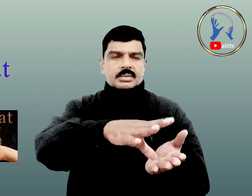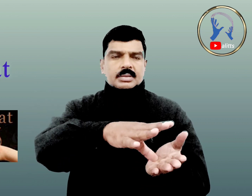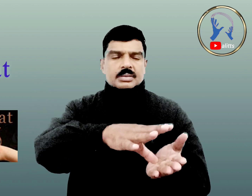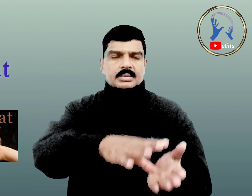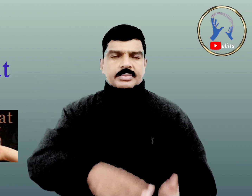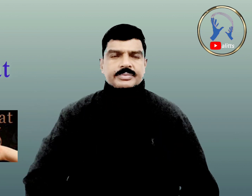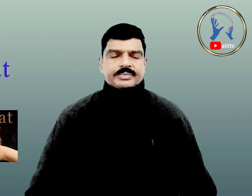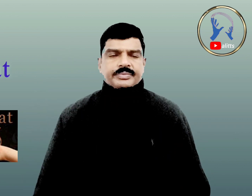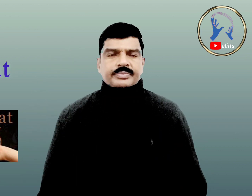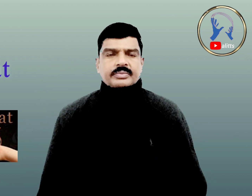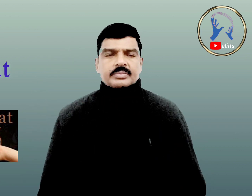دینا۔